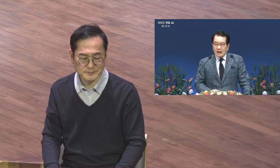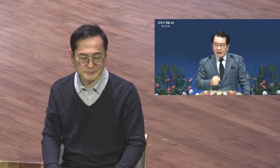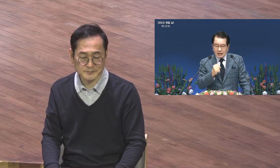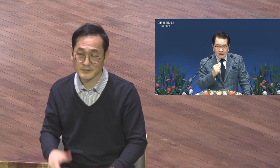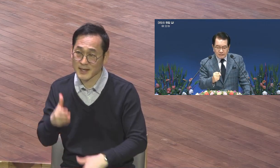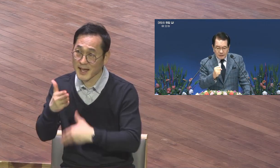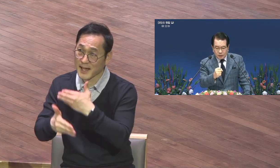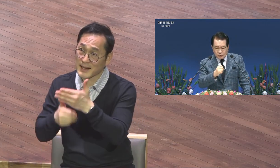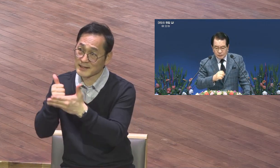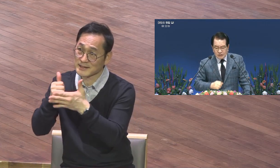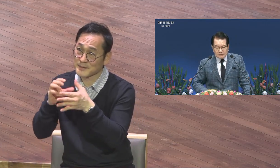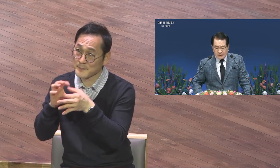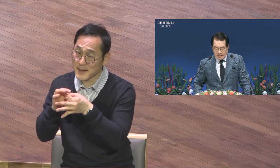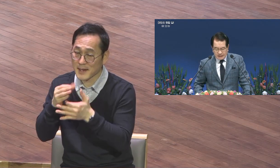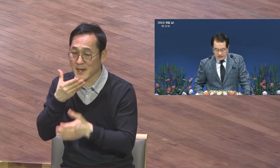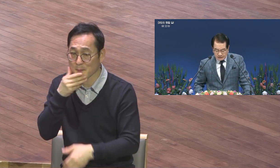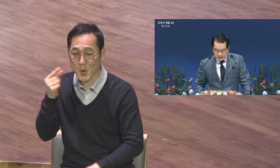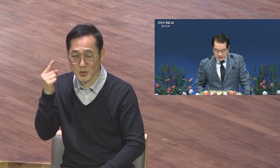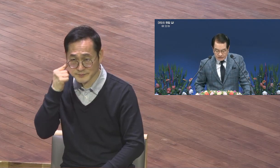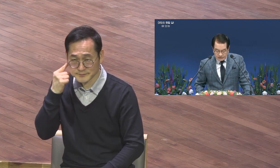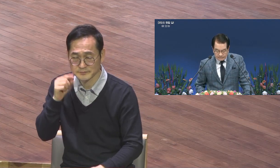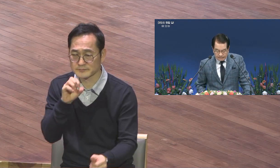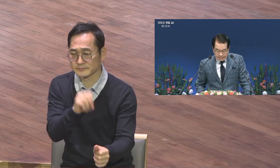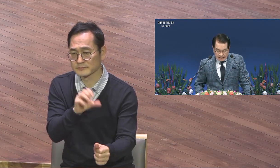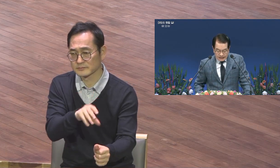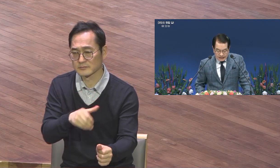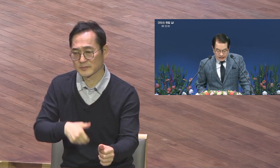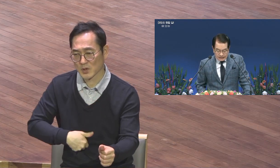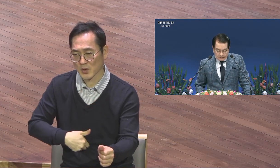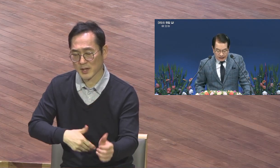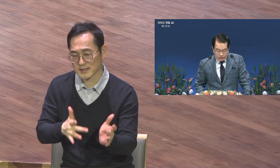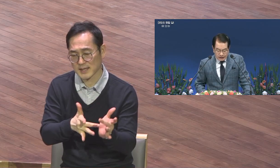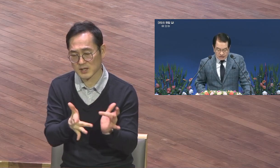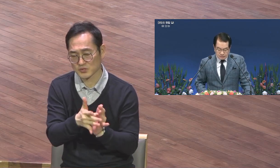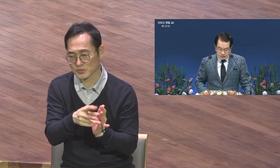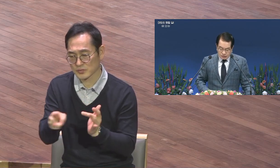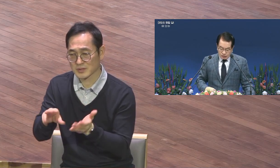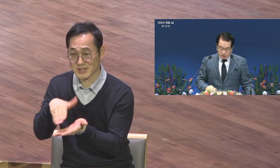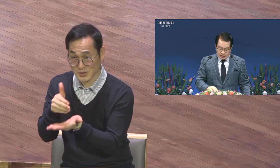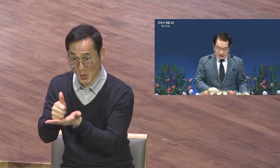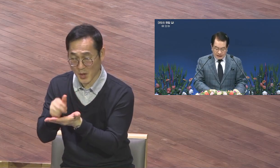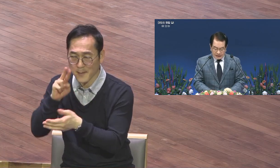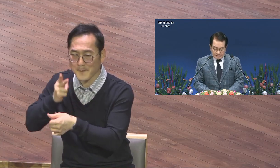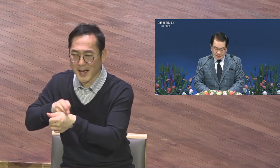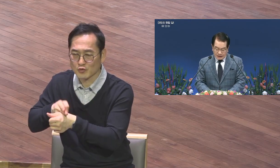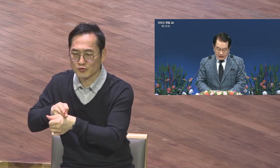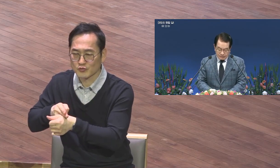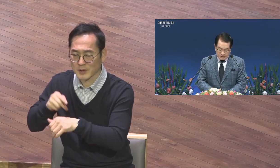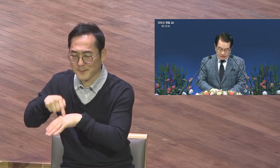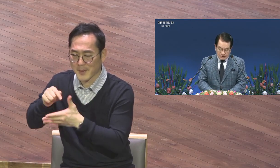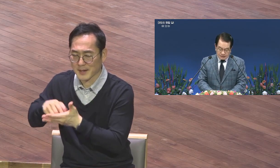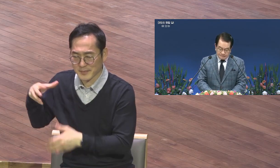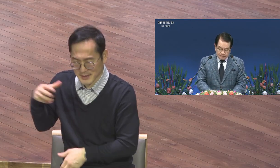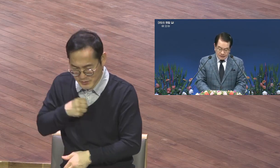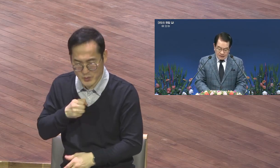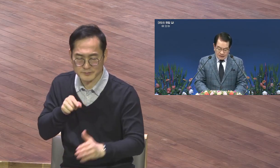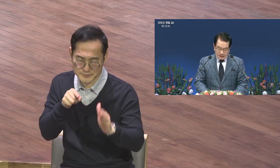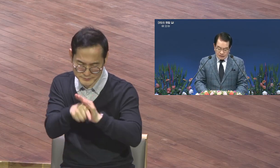말, 하나님의 복음 이걸 말해야 되거든. 그래서 이 바울의 심정으로 그렇게 가게 됩니다.